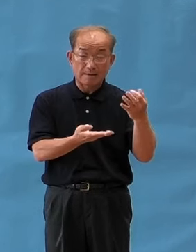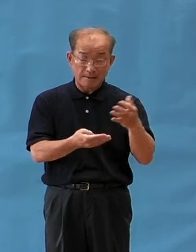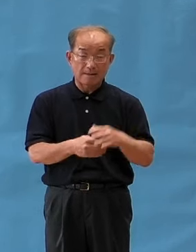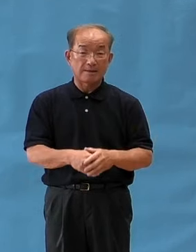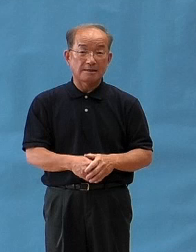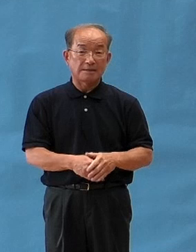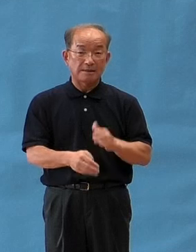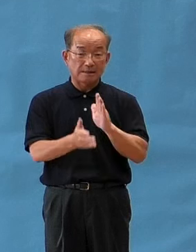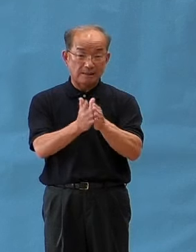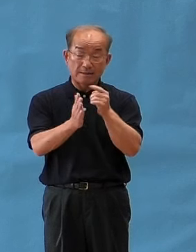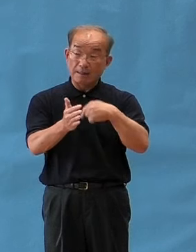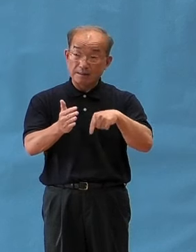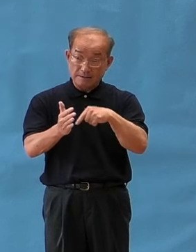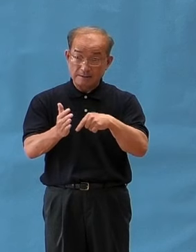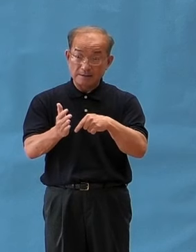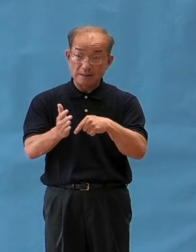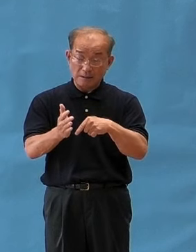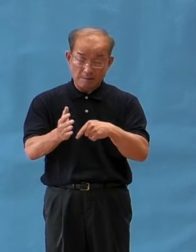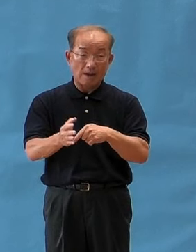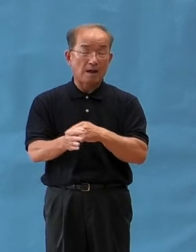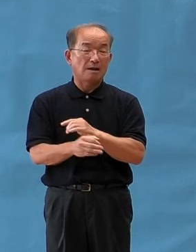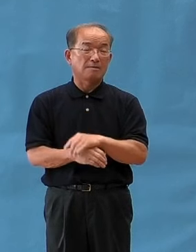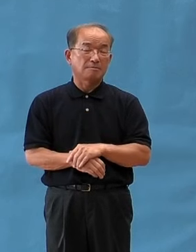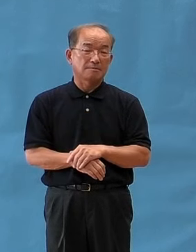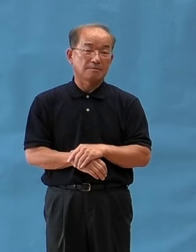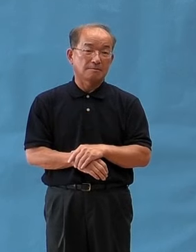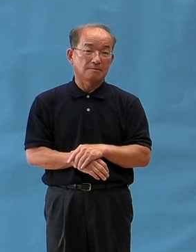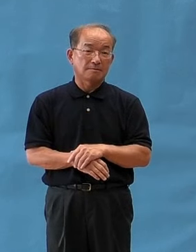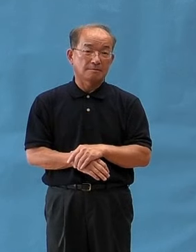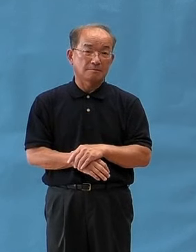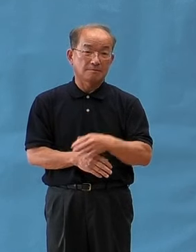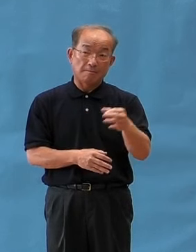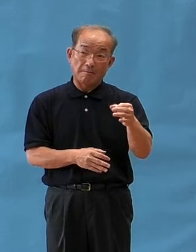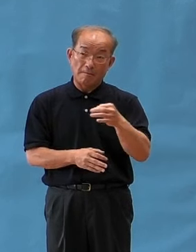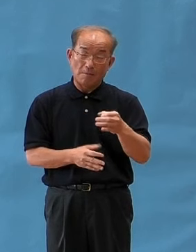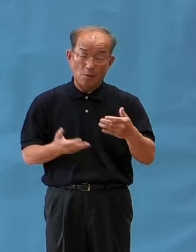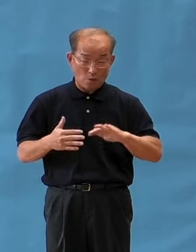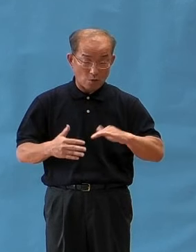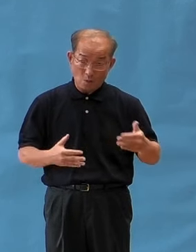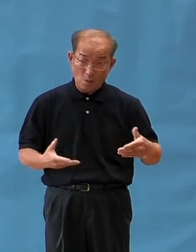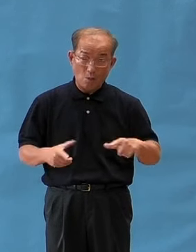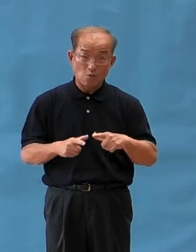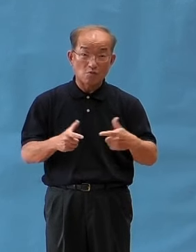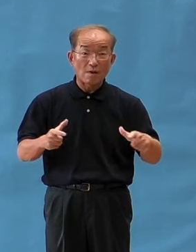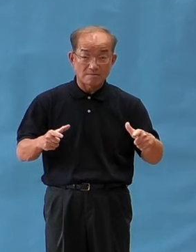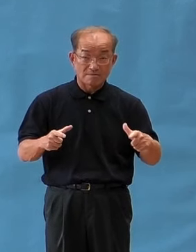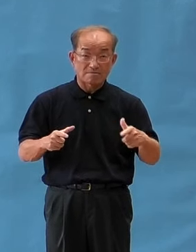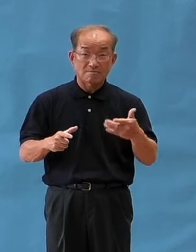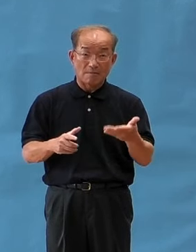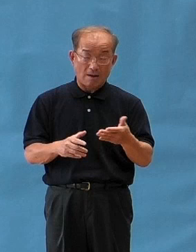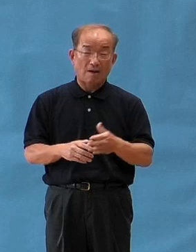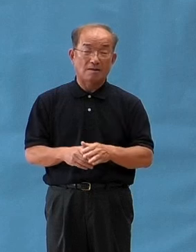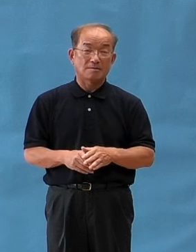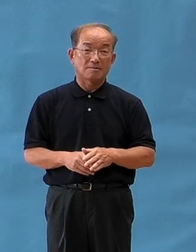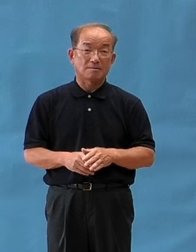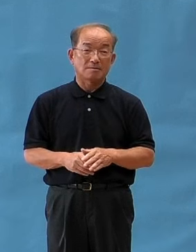島根県内だって財政支出増やして、どうやって子供を増やすか、子供を増やしてもらえる